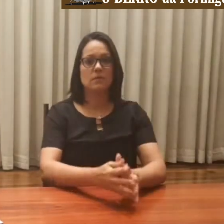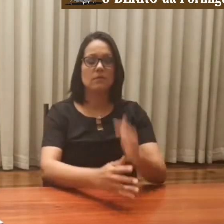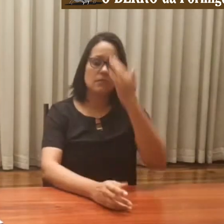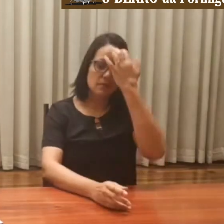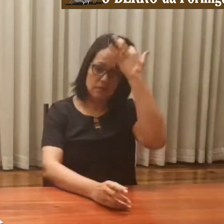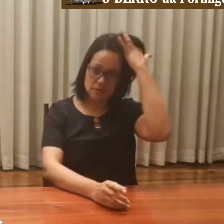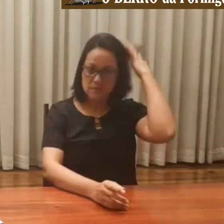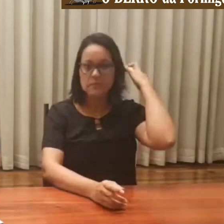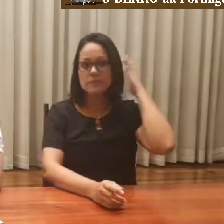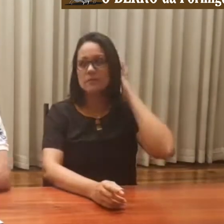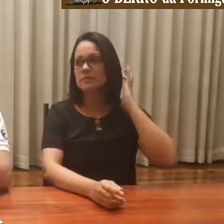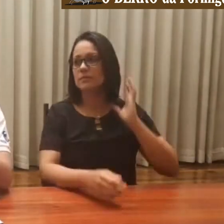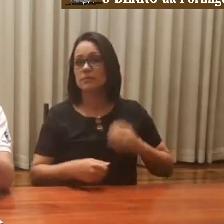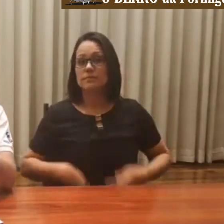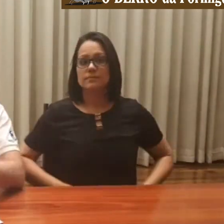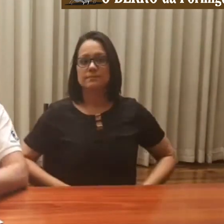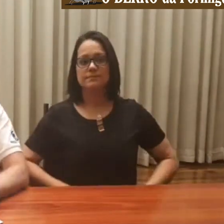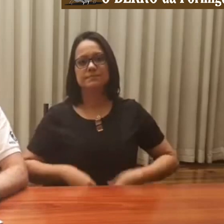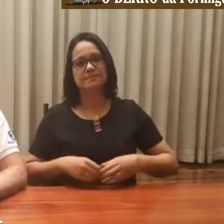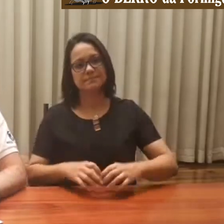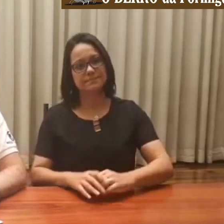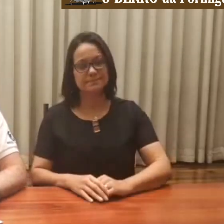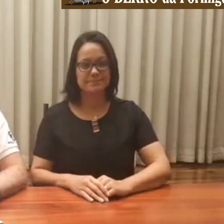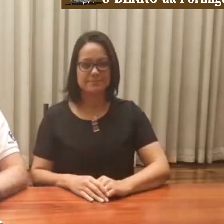junho, quinta-feira. Celular. Tá valendo?